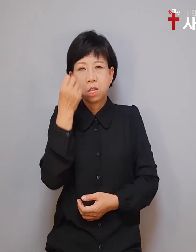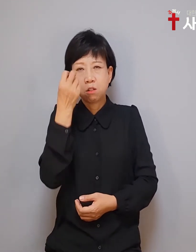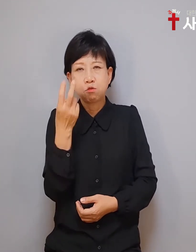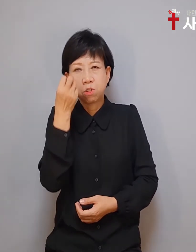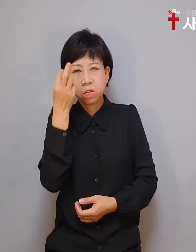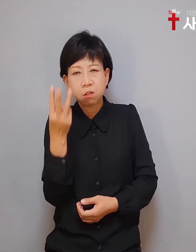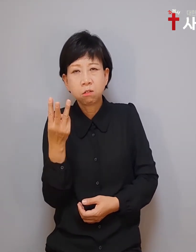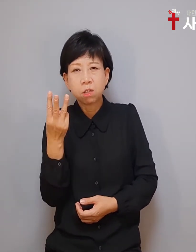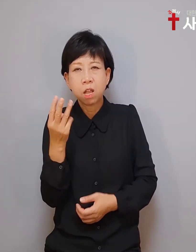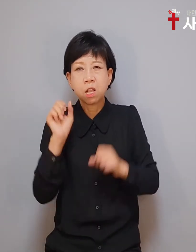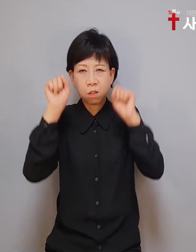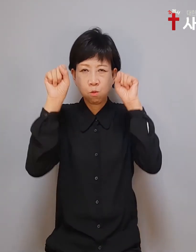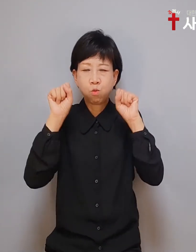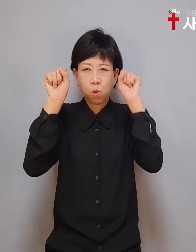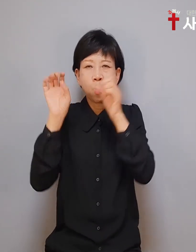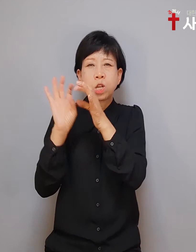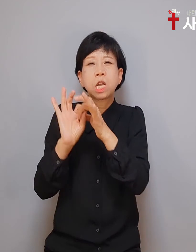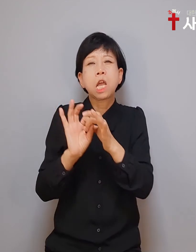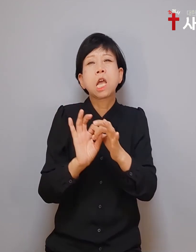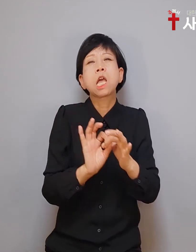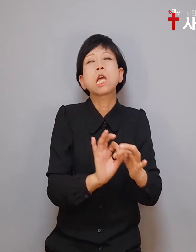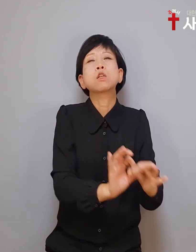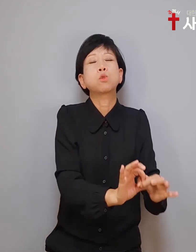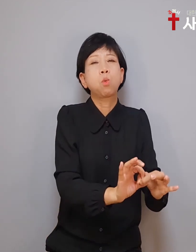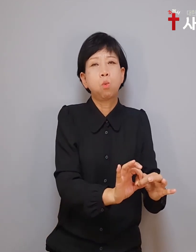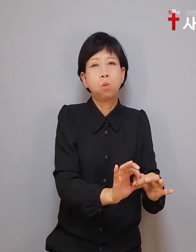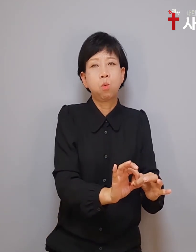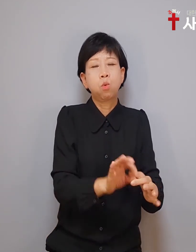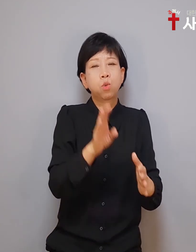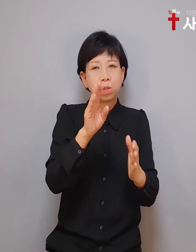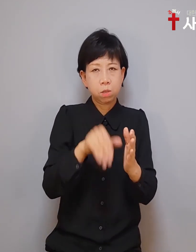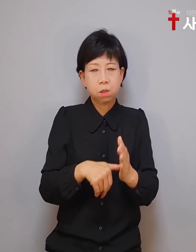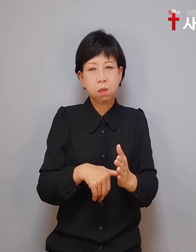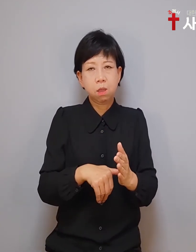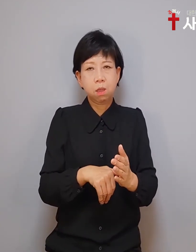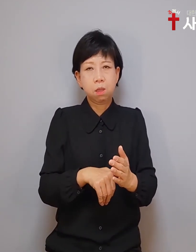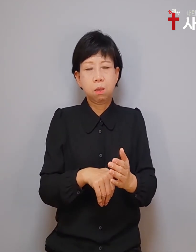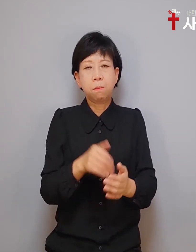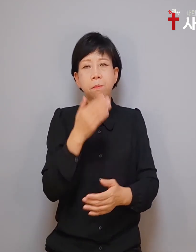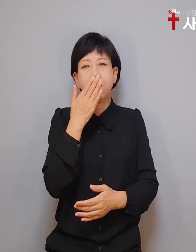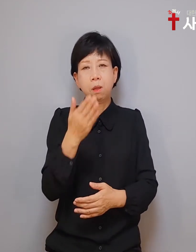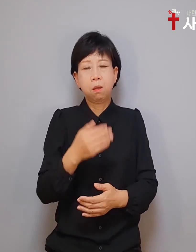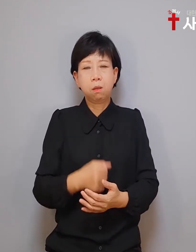않겠습니까? 영적 근력도 인내해야 돼요.